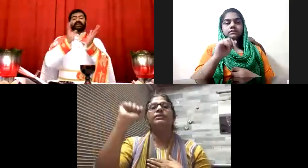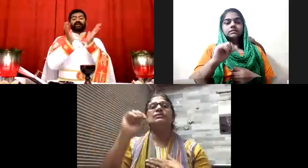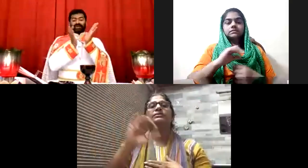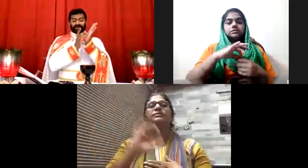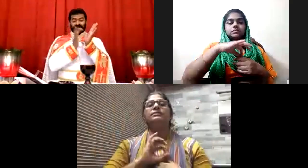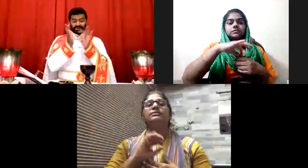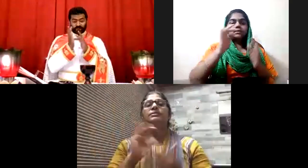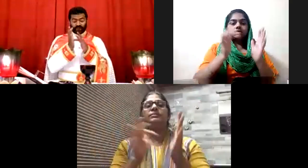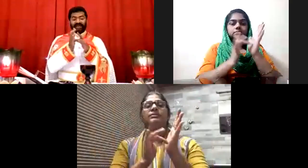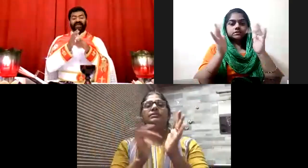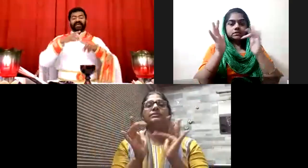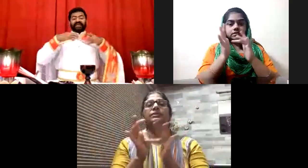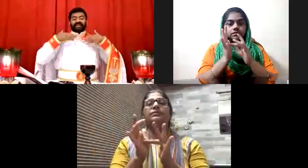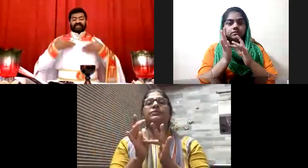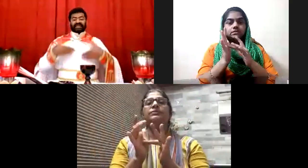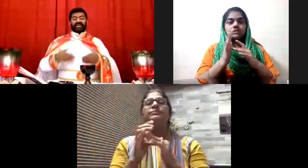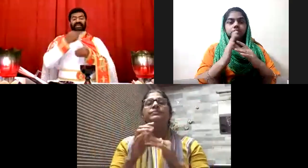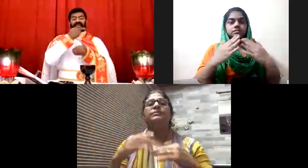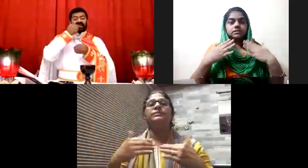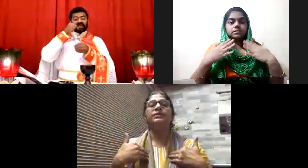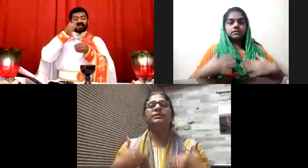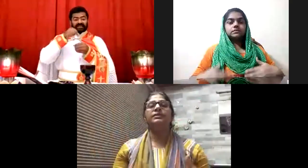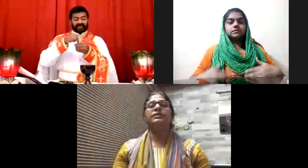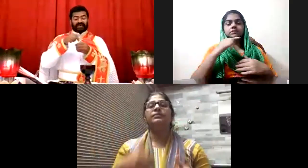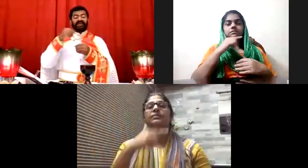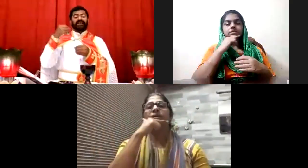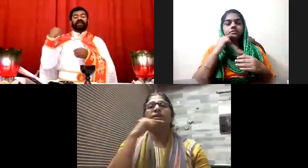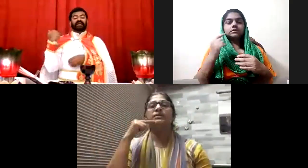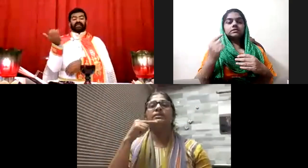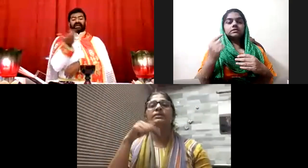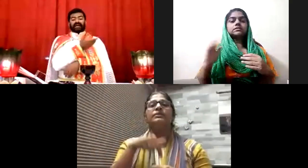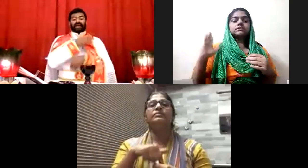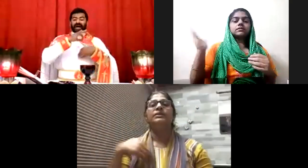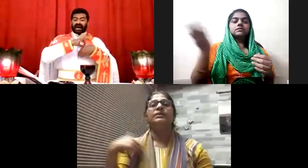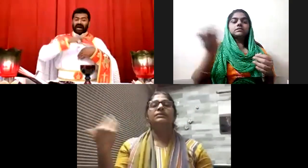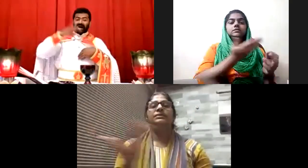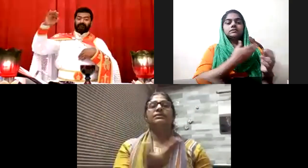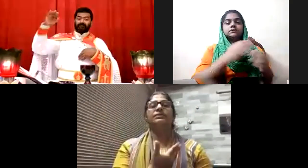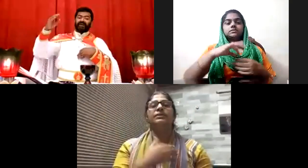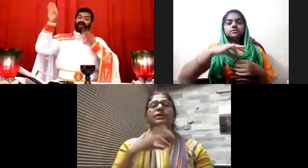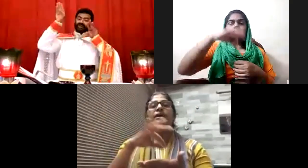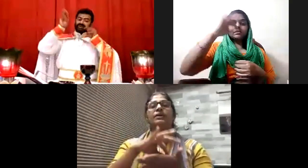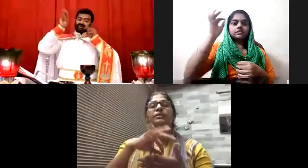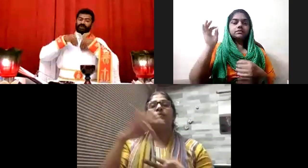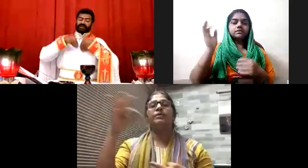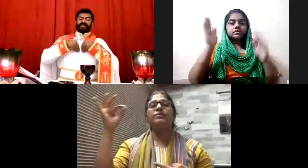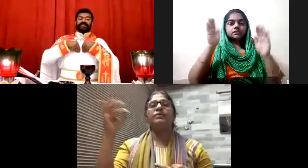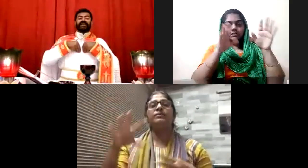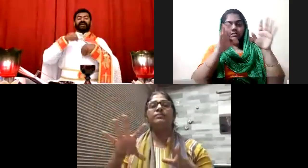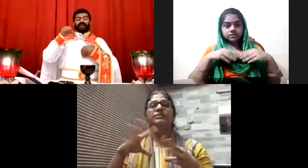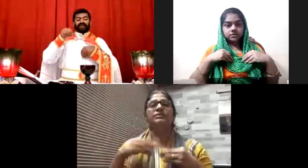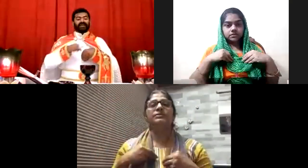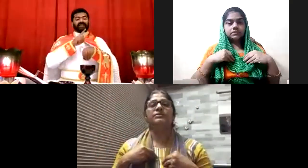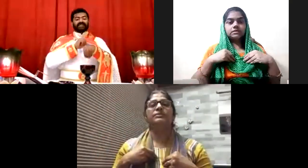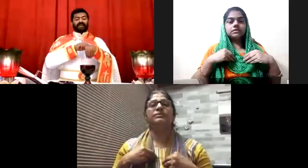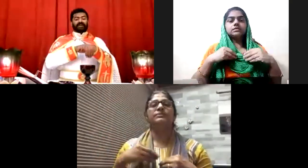പ്രിയപുത്രൻ ഈശോയുടെ ശരീര രക്തങ്ങൾ ഞങ്ങൾ ആത്മന സ്വീകരിച്ച്